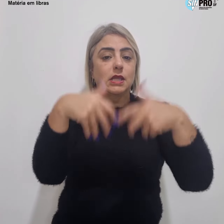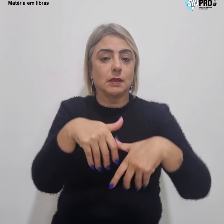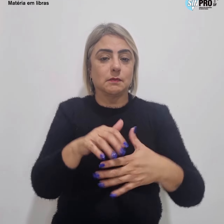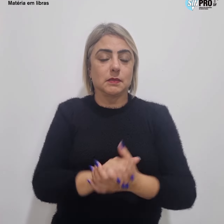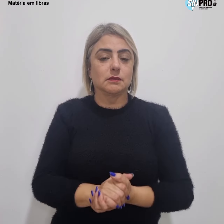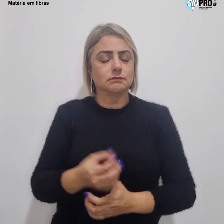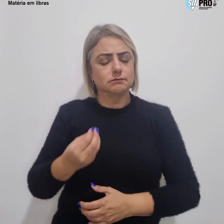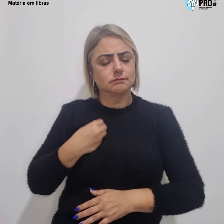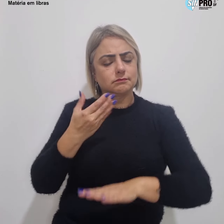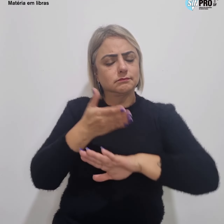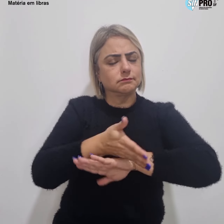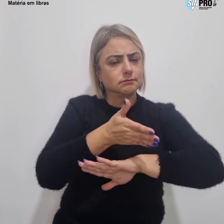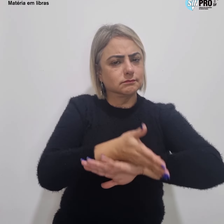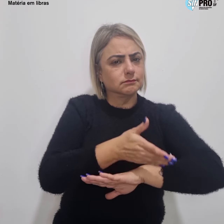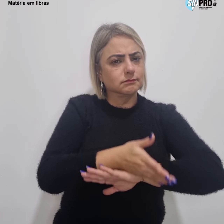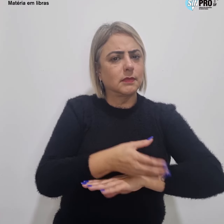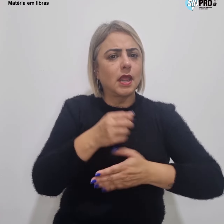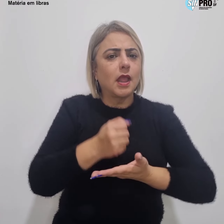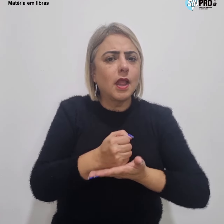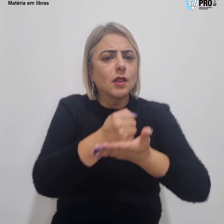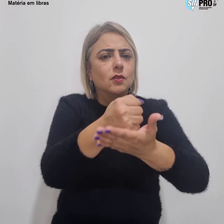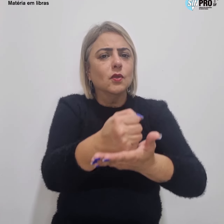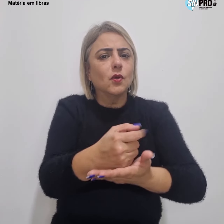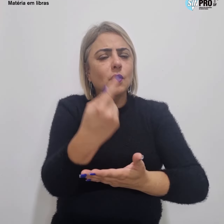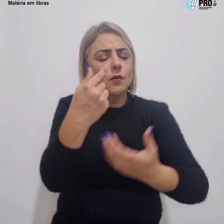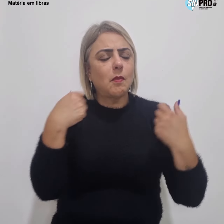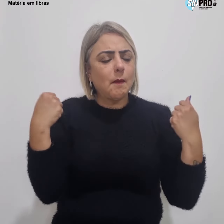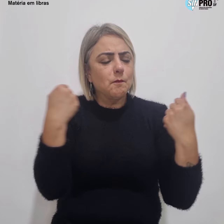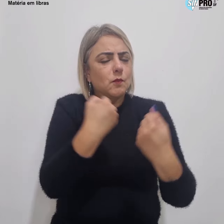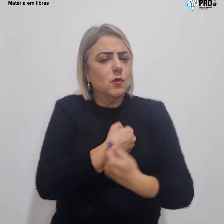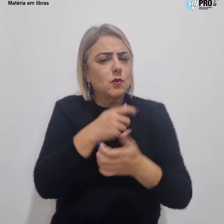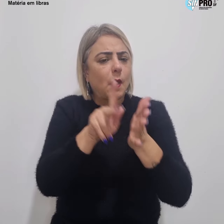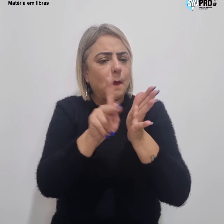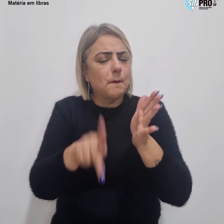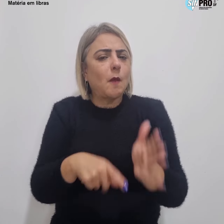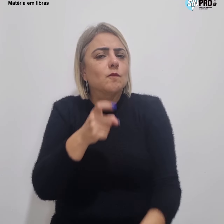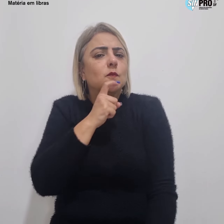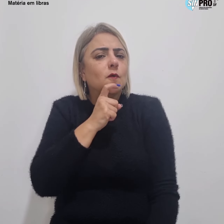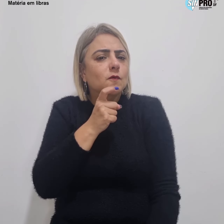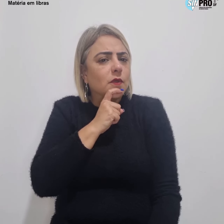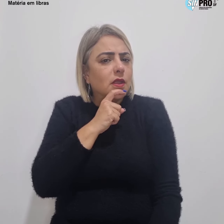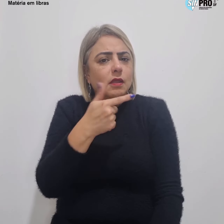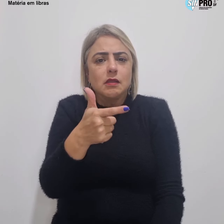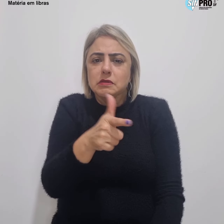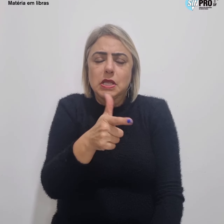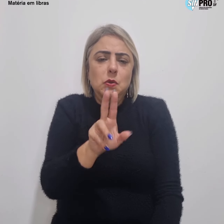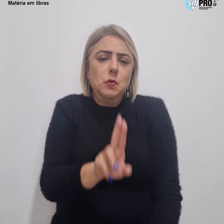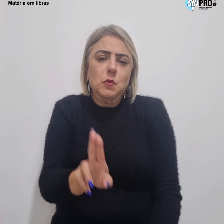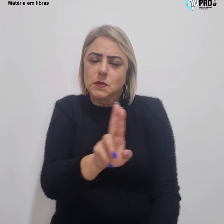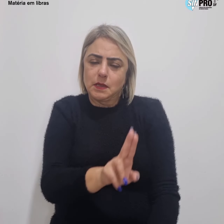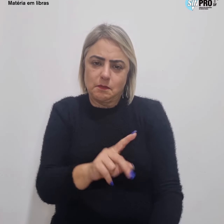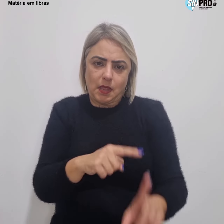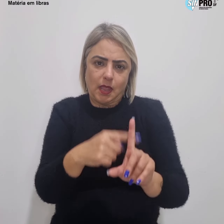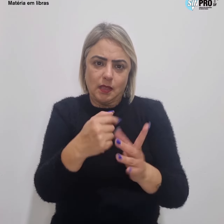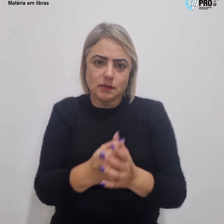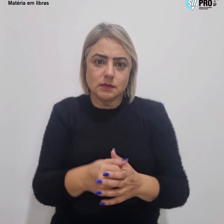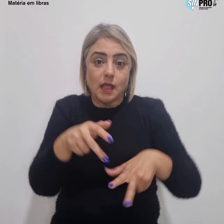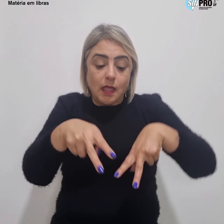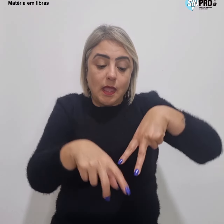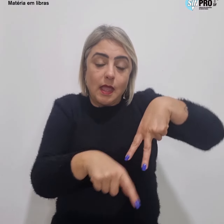Participe! Doe uma vestimenta própria para o frio que você não usa mais, calça comprida,